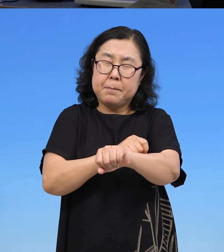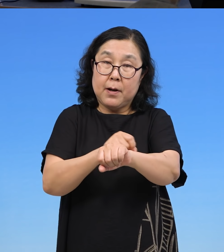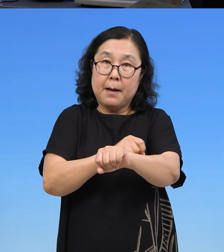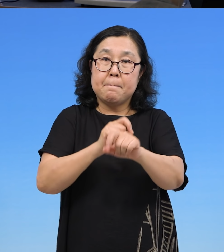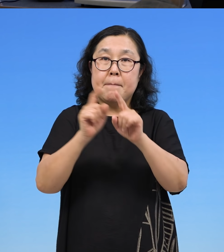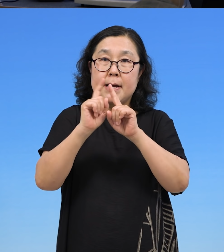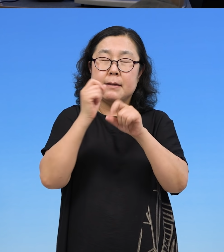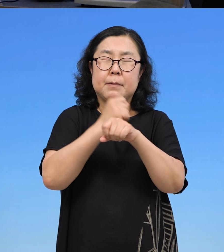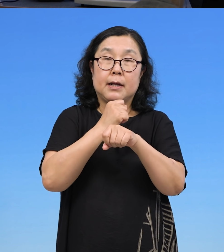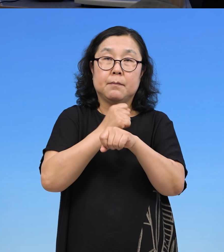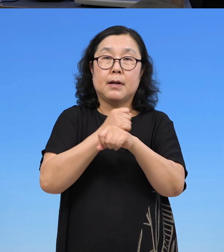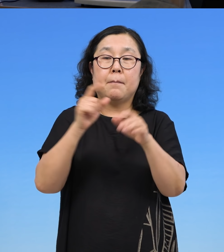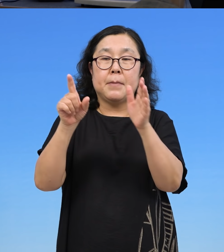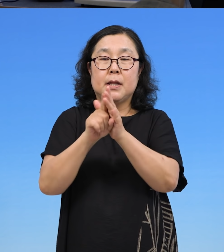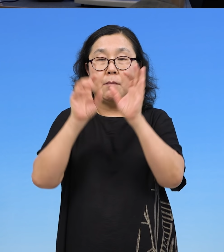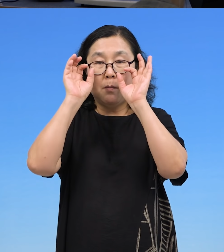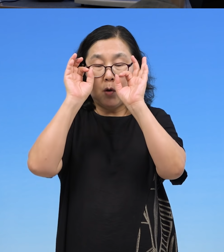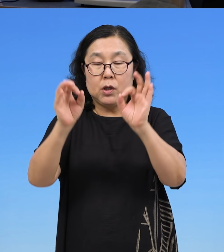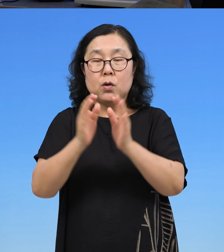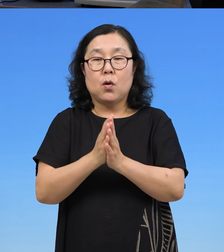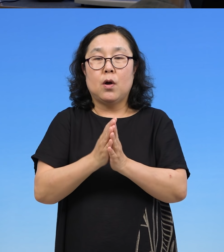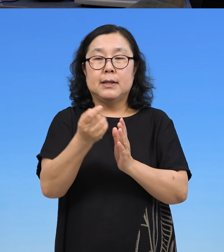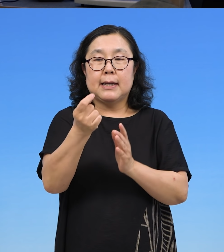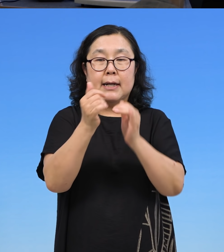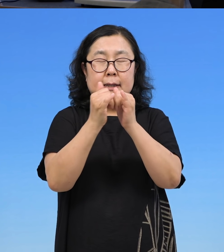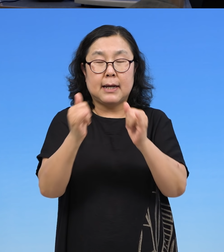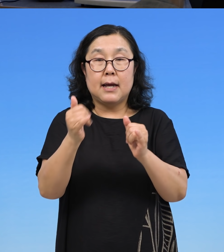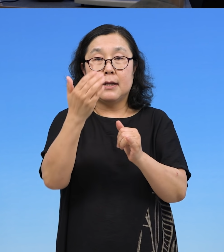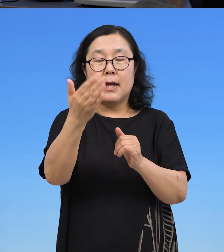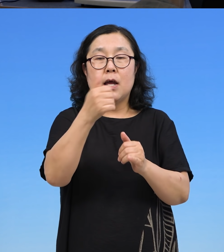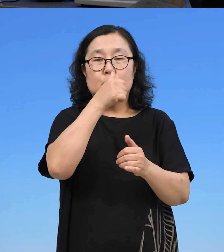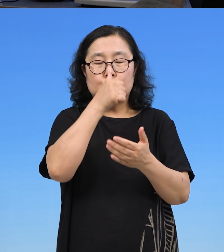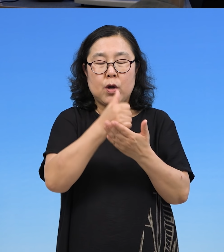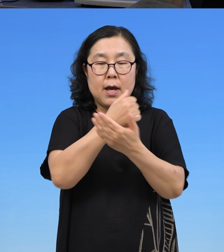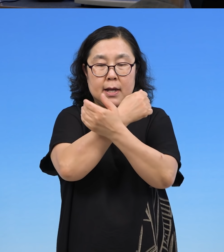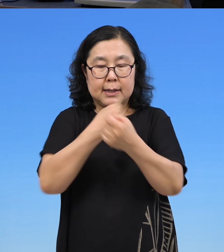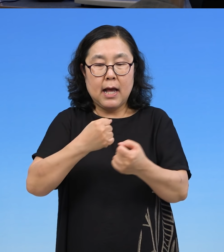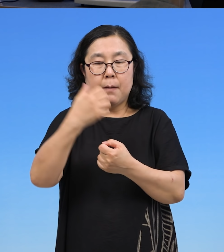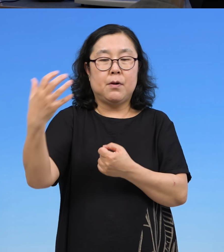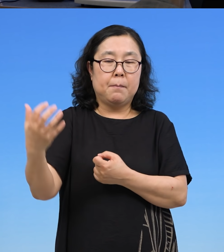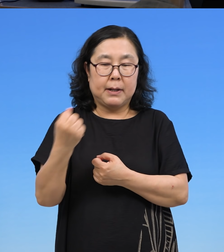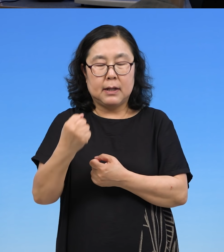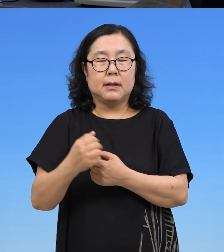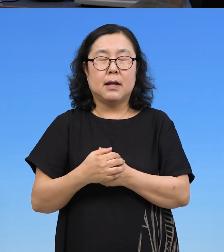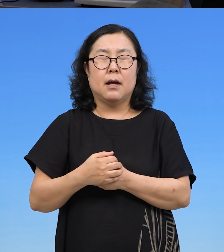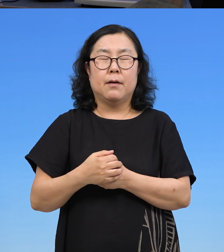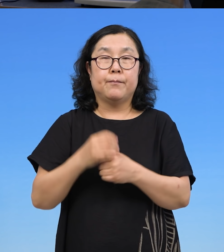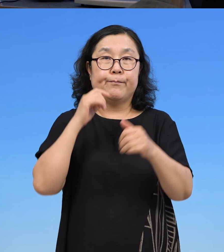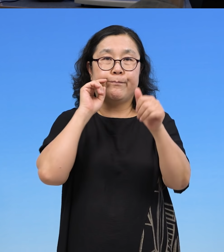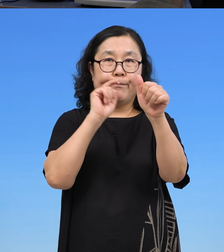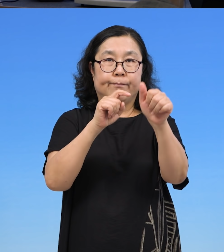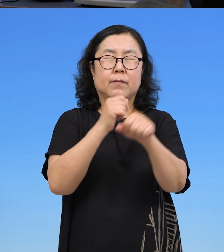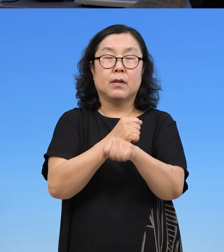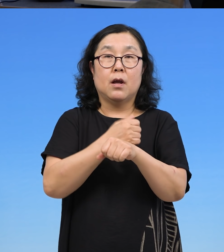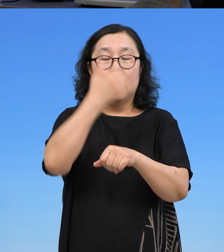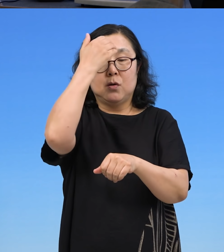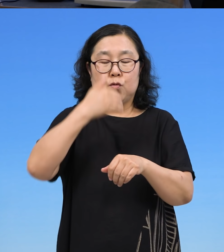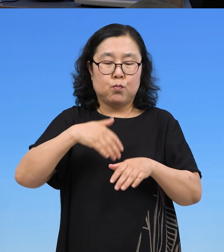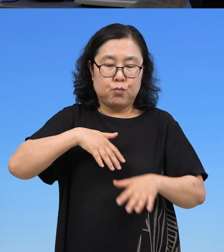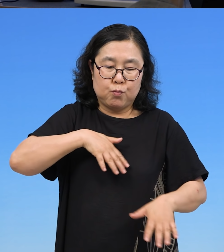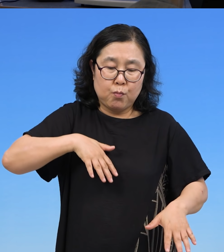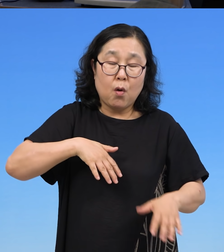예수께서 그들의 믿음을 보시고 중풍병자에게 이러시되 작은 자야 내 죄사함을 받았느니라 하시니 아니